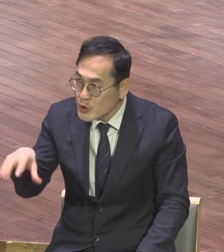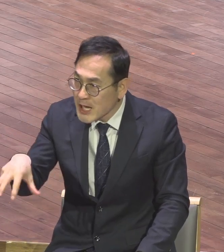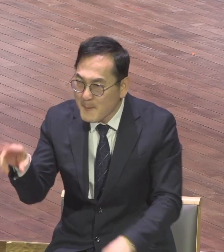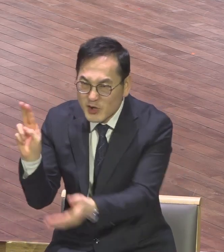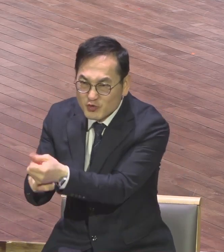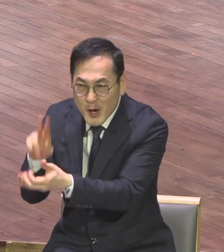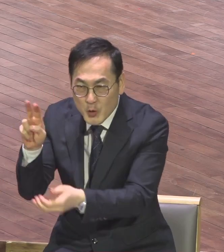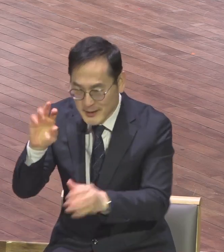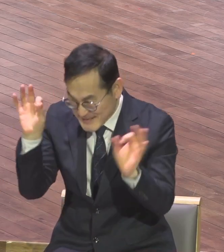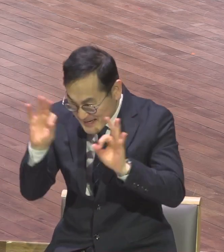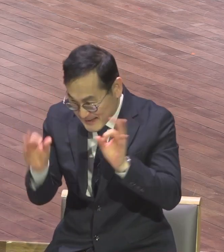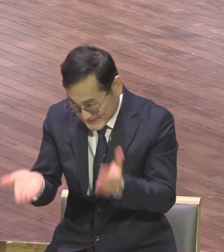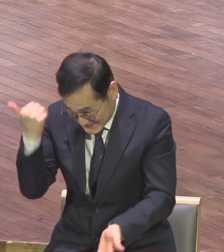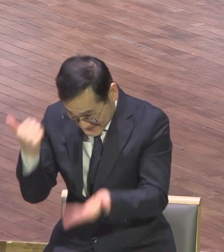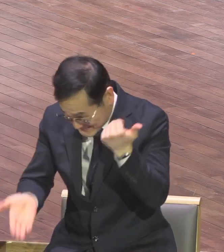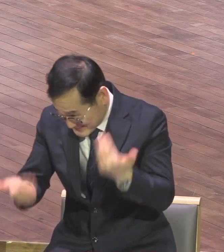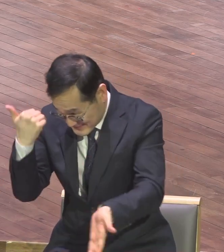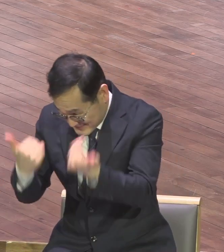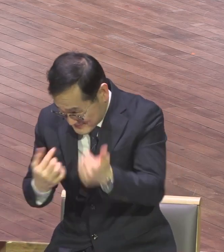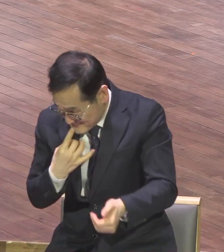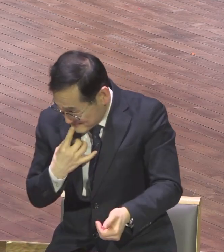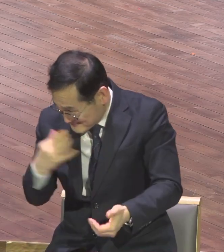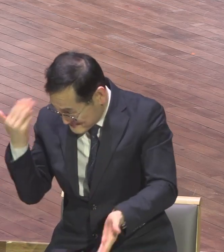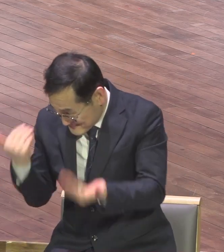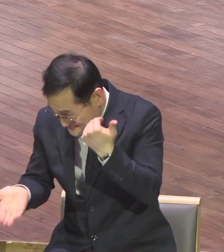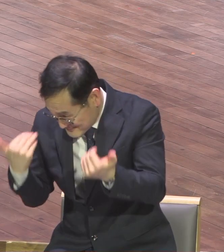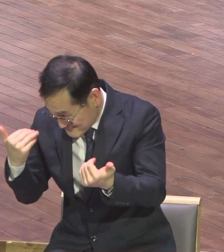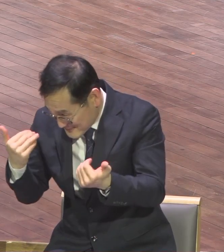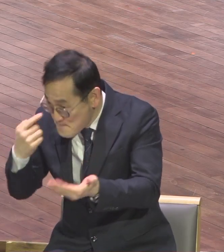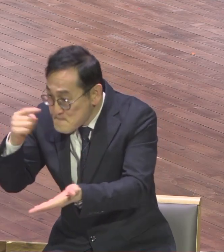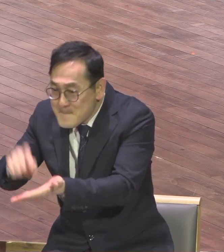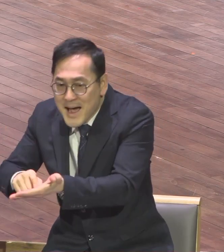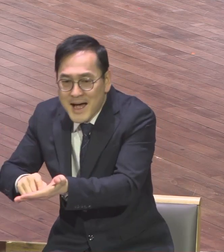것이다. 그래서 온 집을 뒤지는데 옷장 위에 딱 있었어요.